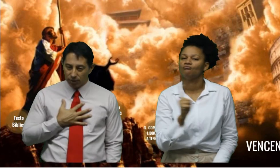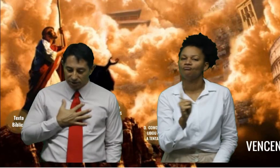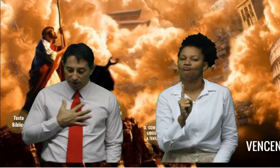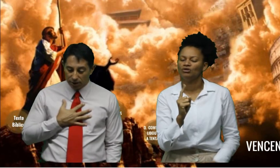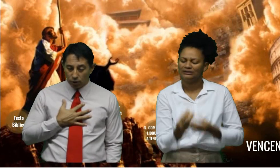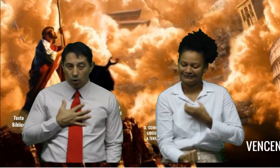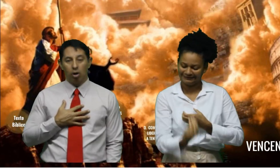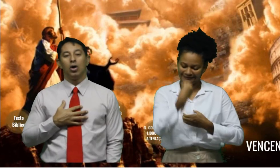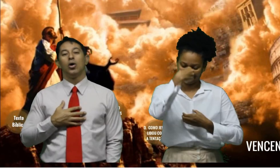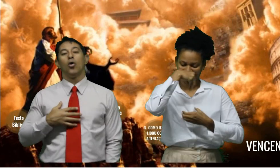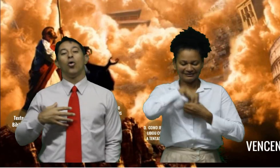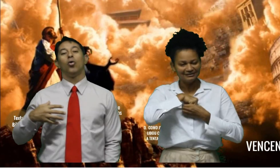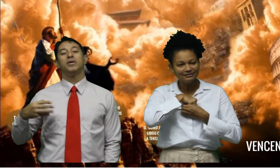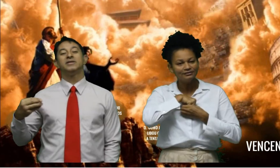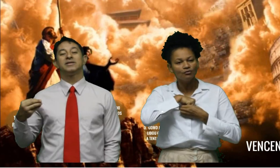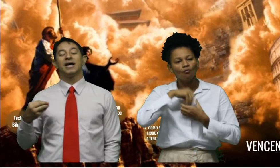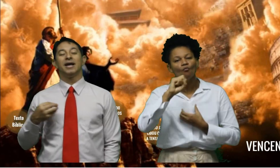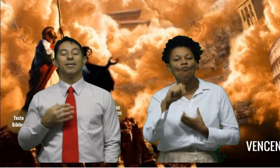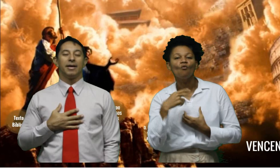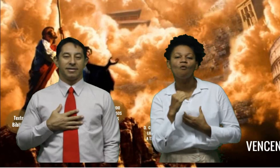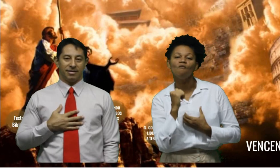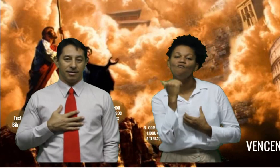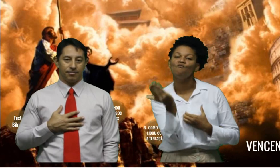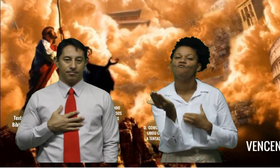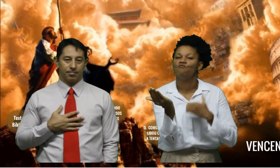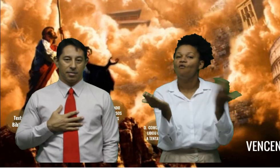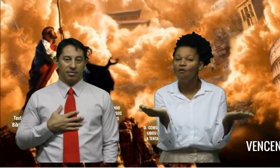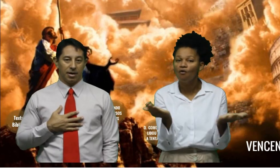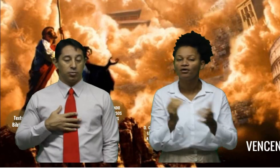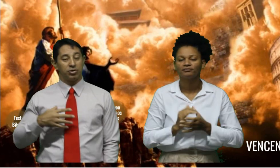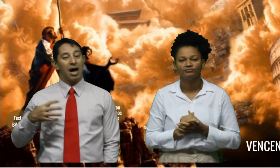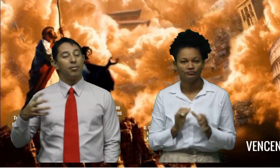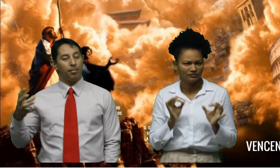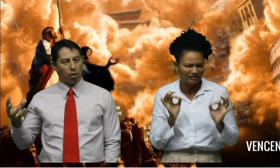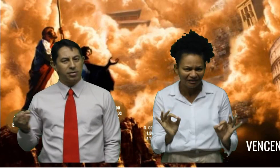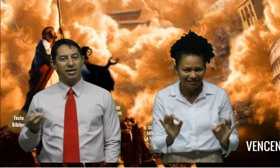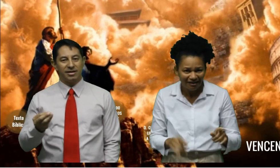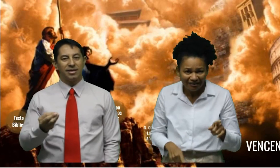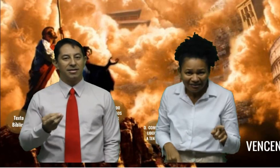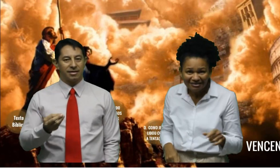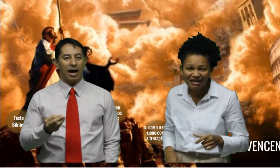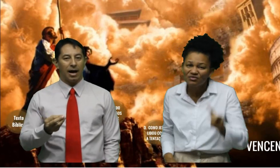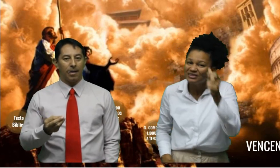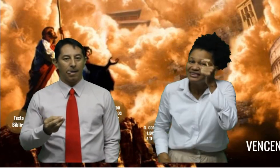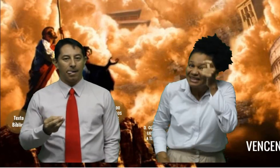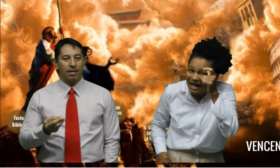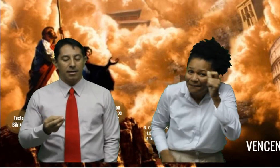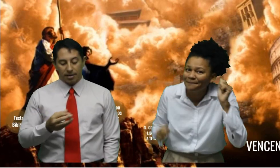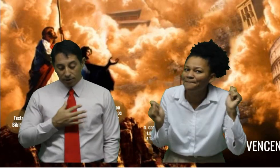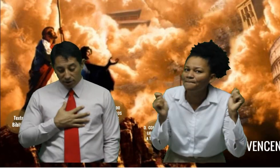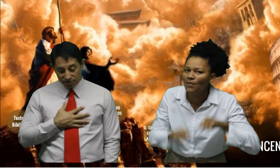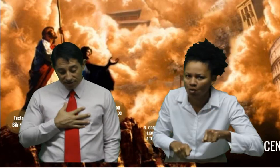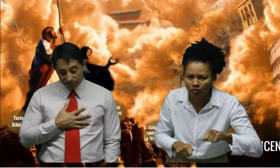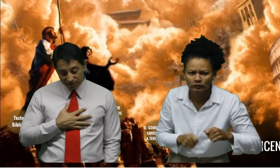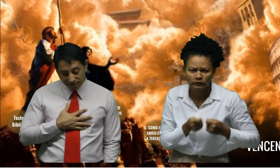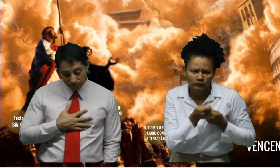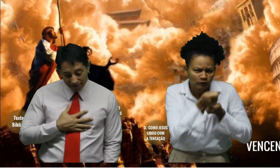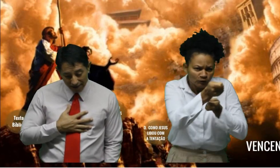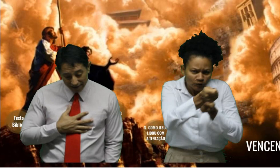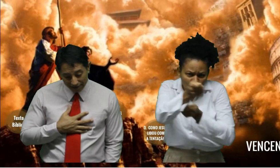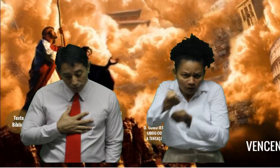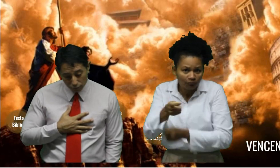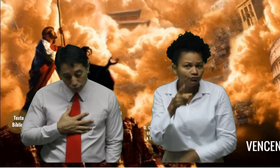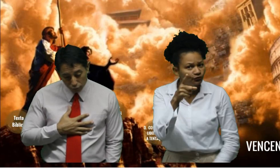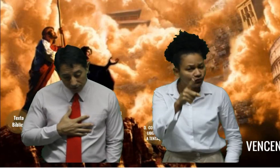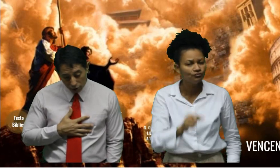no seu interior ou externamente, certo? O diabo pode lhe tentar. Nós vamos